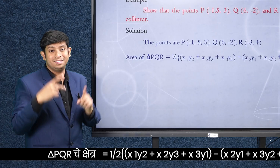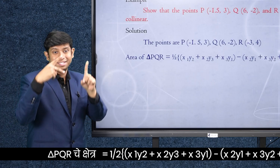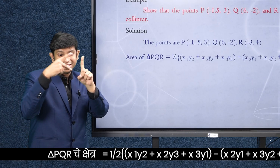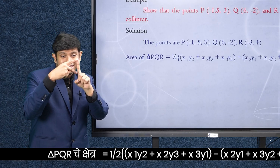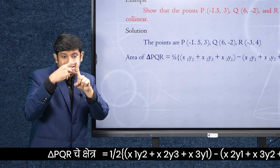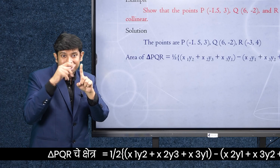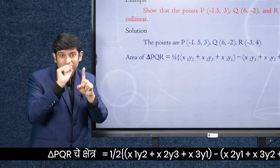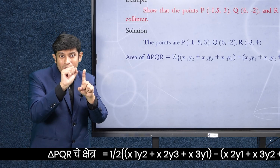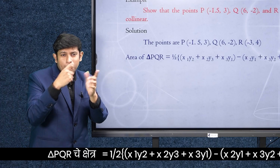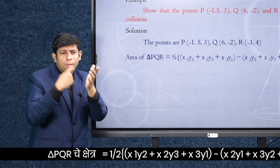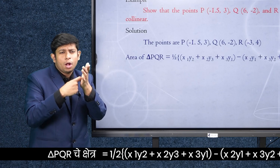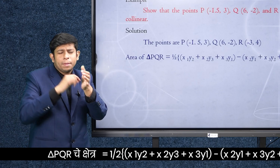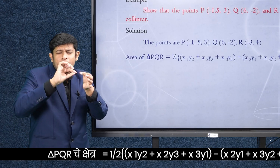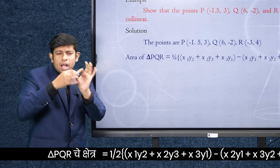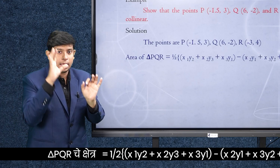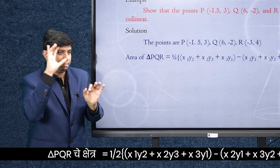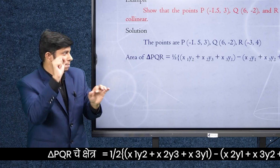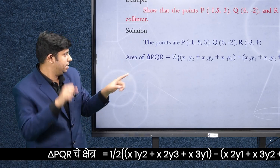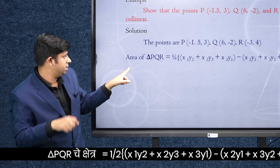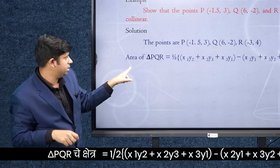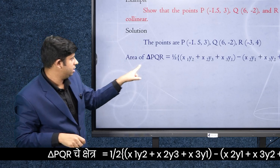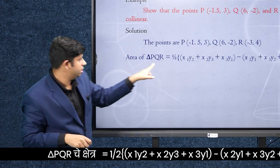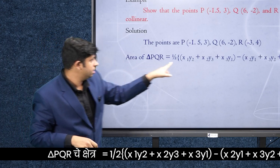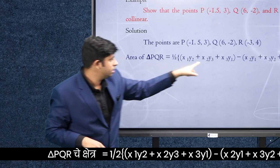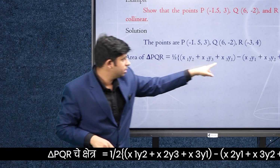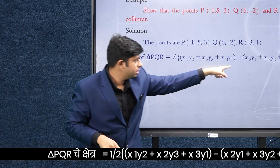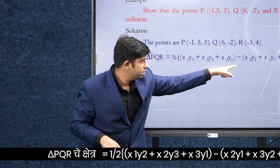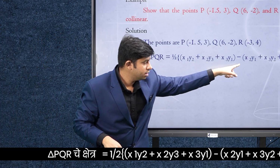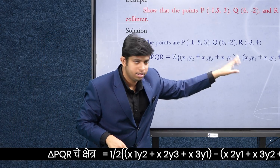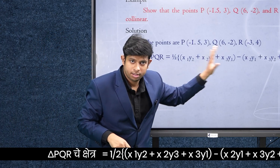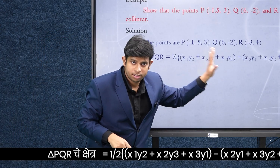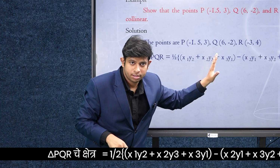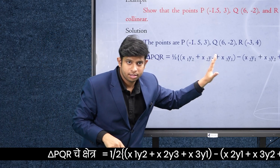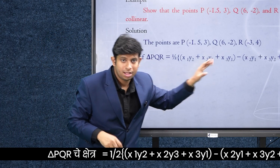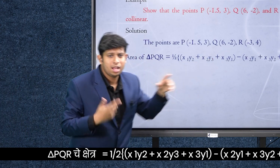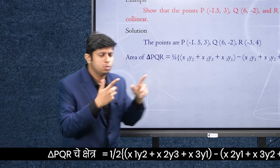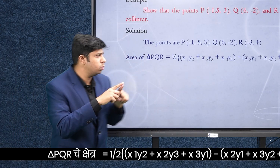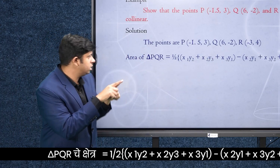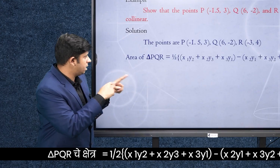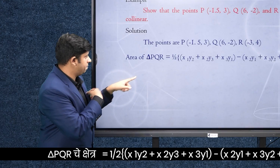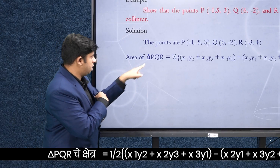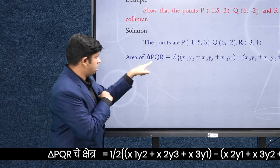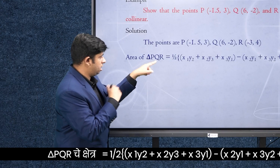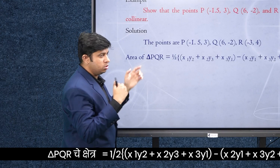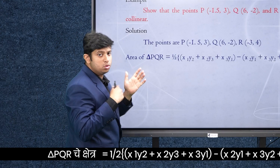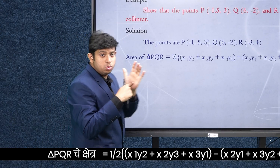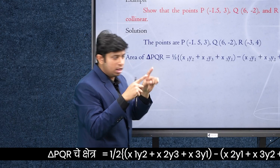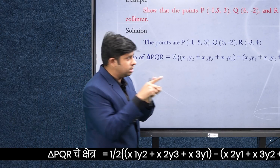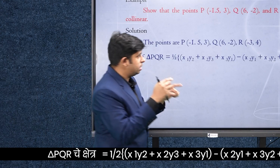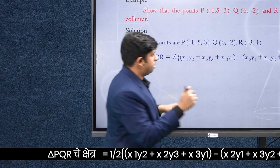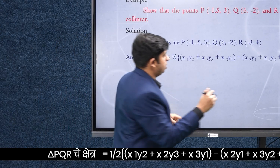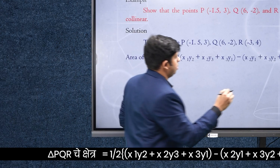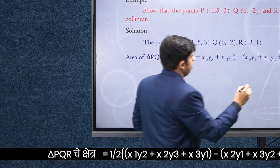ट्रायंगल PQR चे क्षेत्र हाफ ऑफ x1 y2 plus x2 y3 plus x3